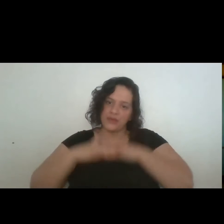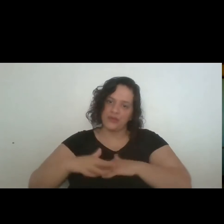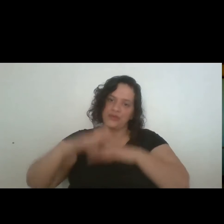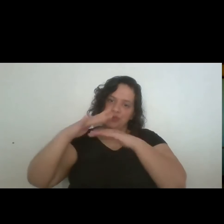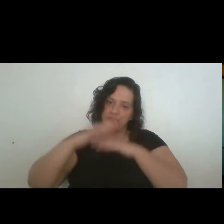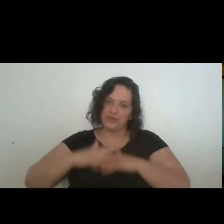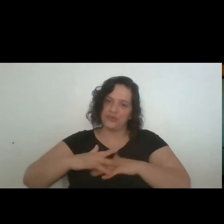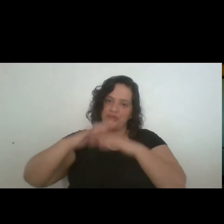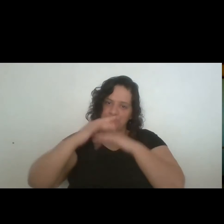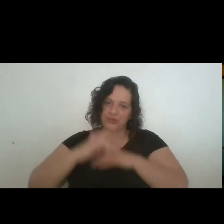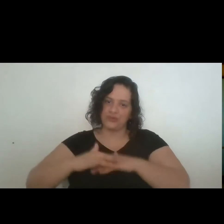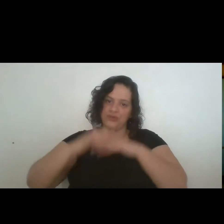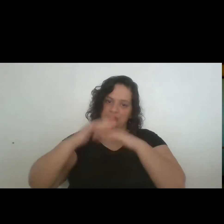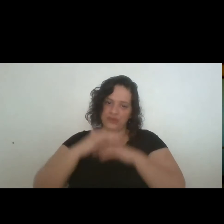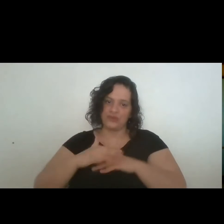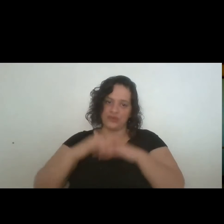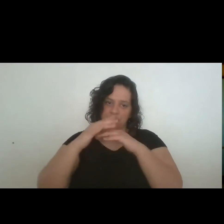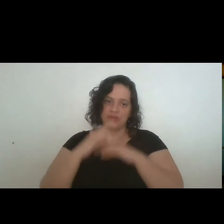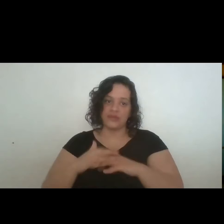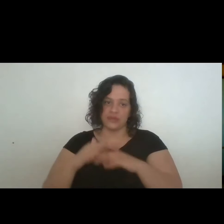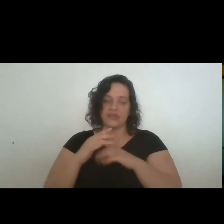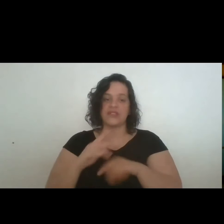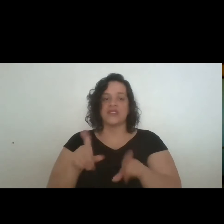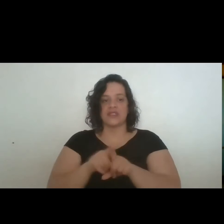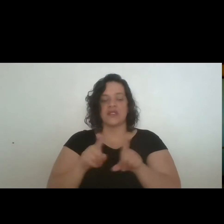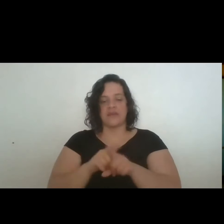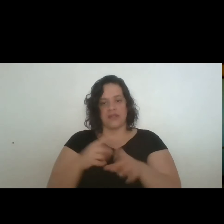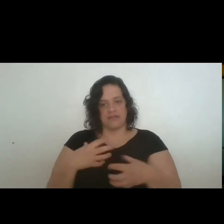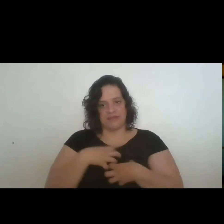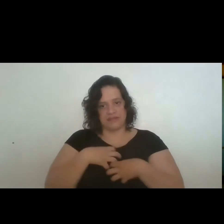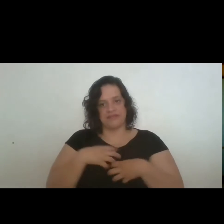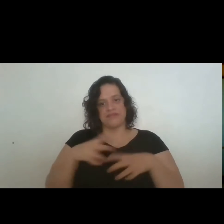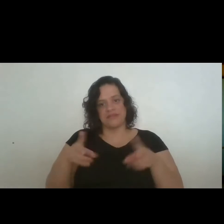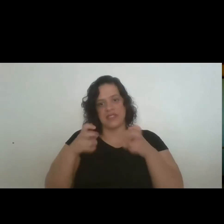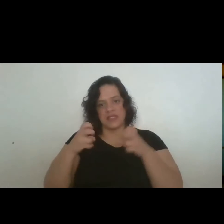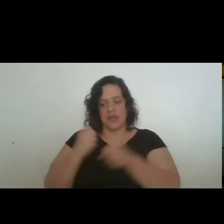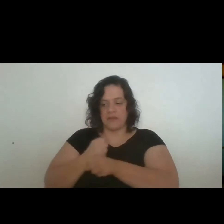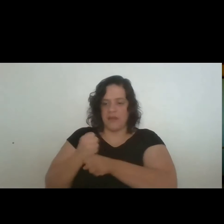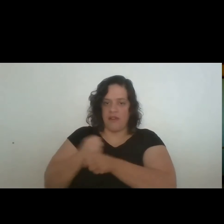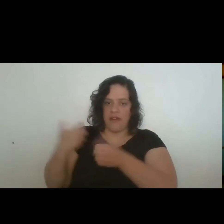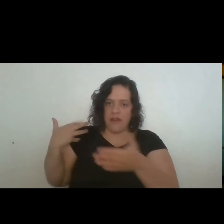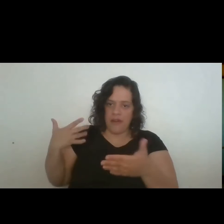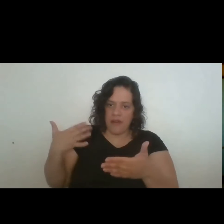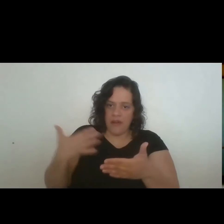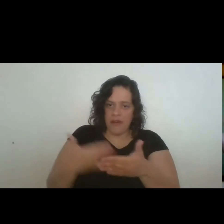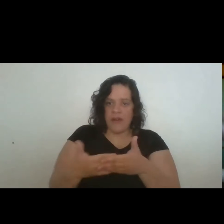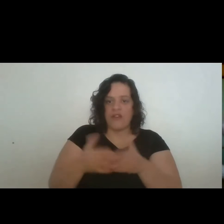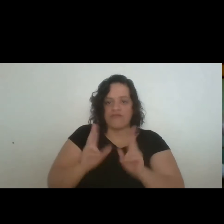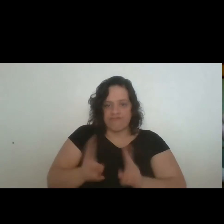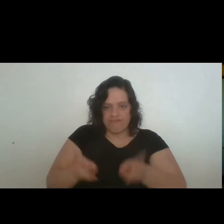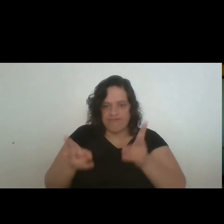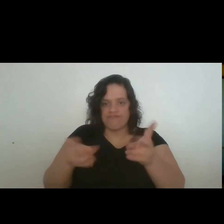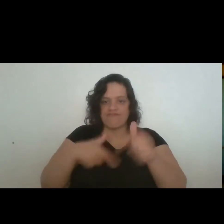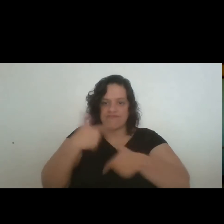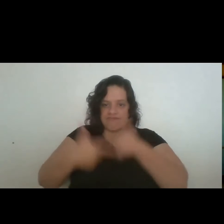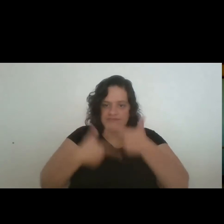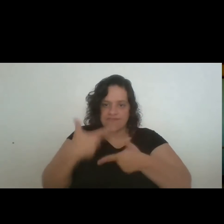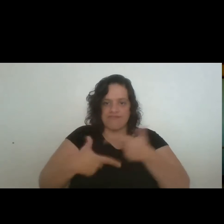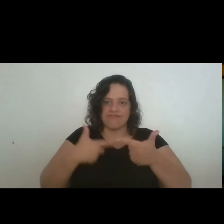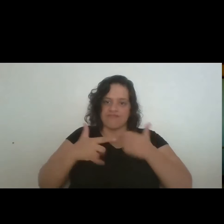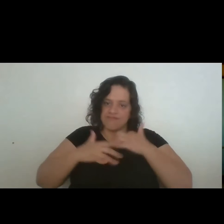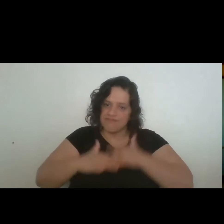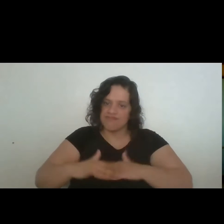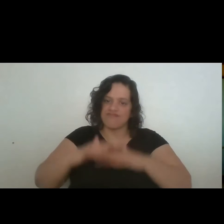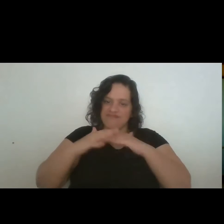maneira, isso ressoa também com o que a gente tem feito nos últimos anos, porque a gente segue trabalhando, segue em movimento, ninguém parou, né, com